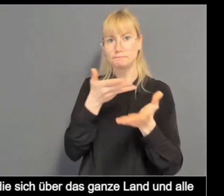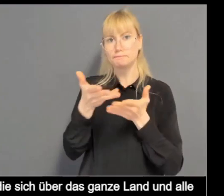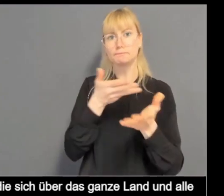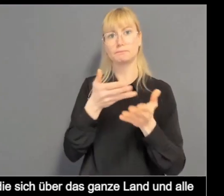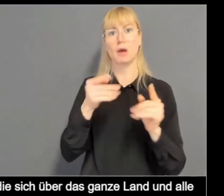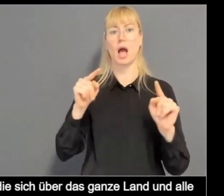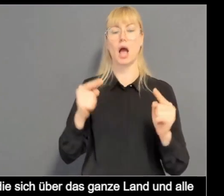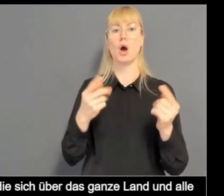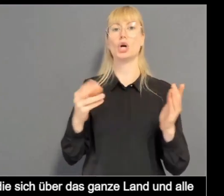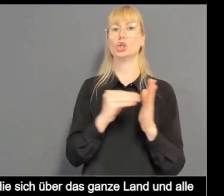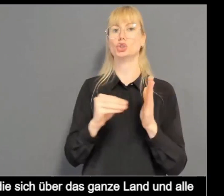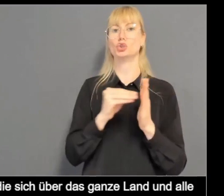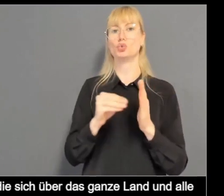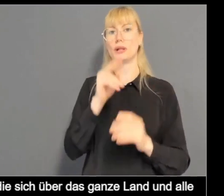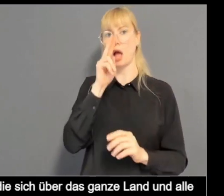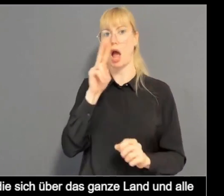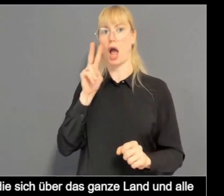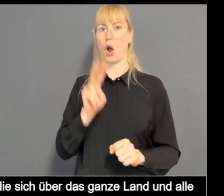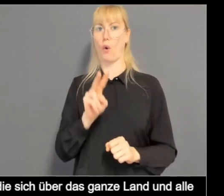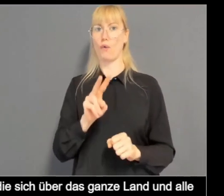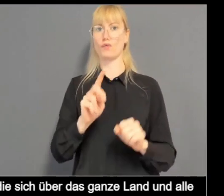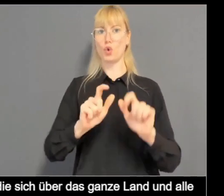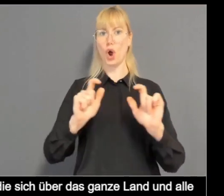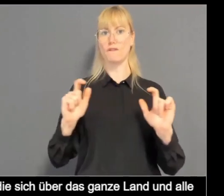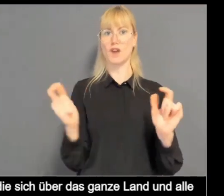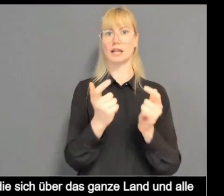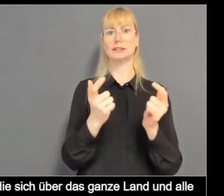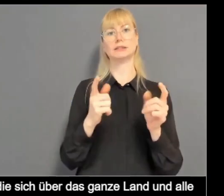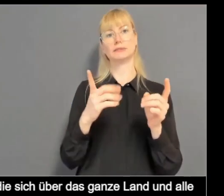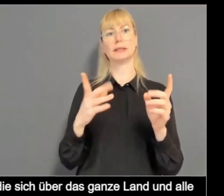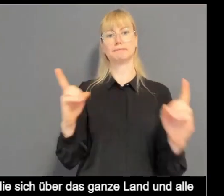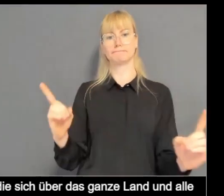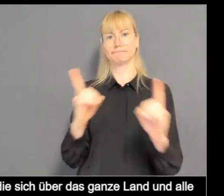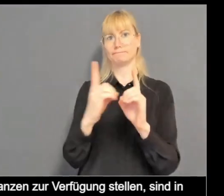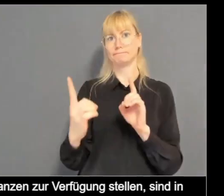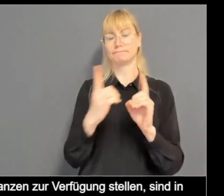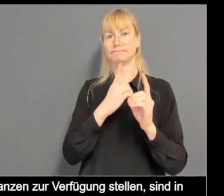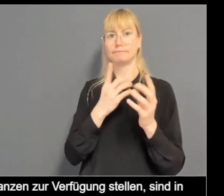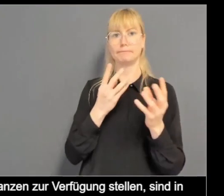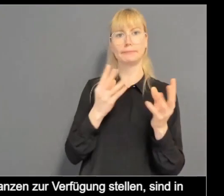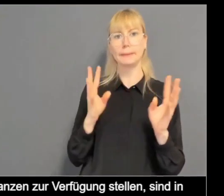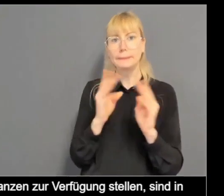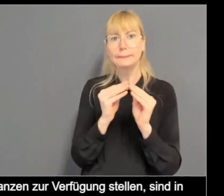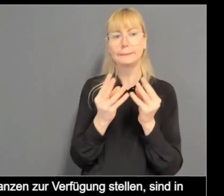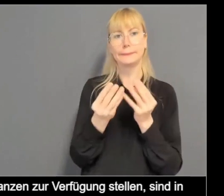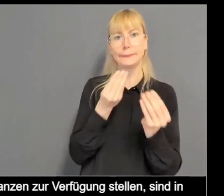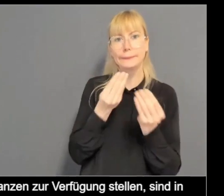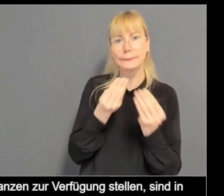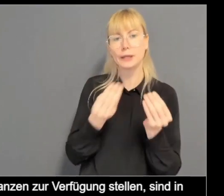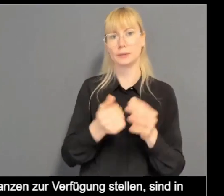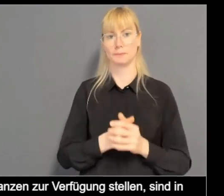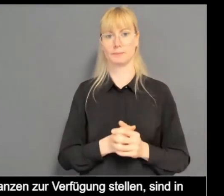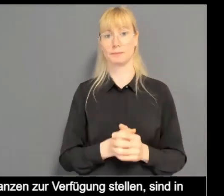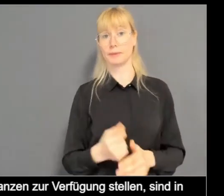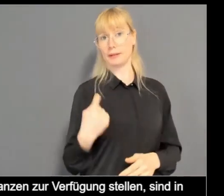Informationen gegeben, werden weiter im Gespräch bleiben. Es wird auch eine Konferenz der Schulaufsicht eingerichtet, die hier die